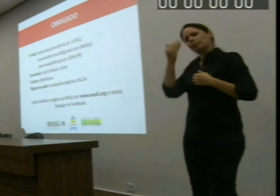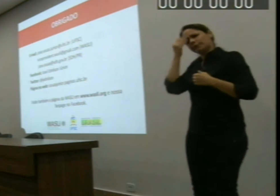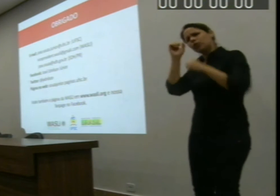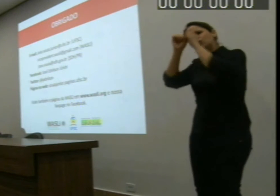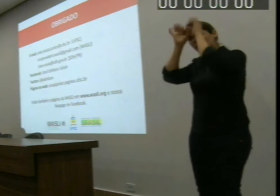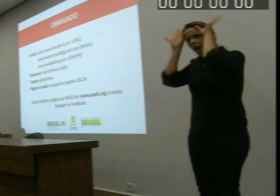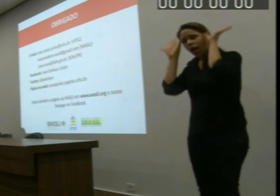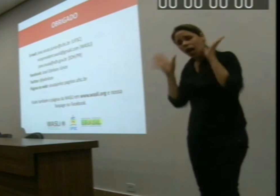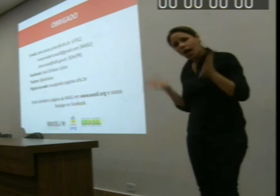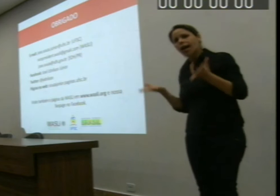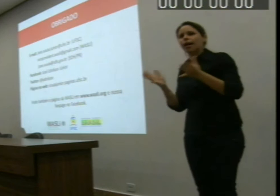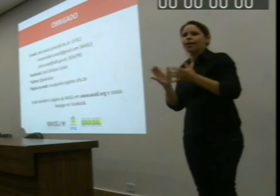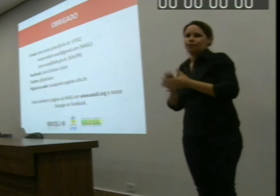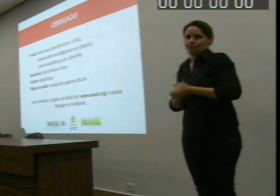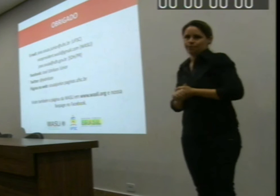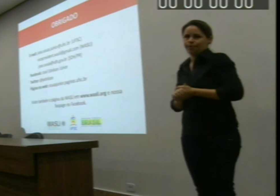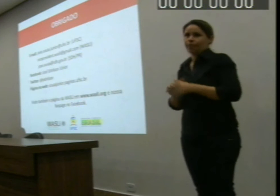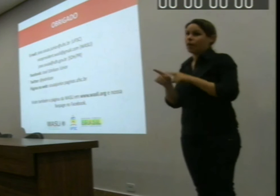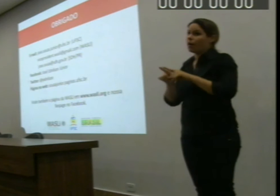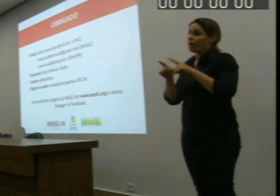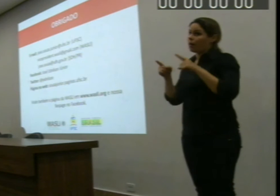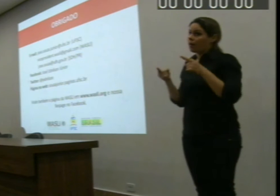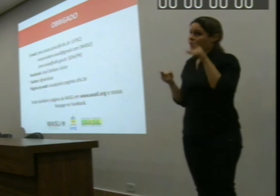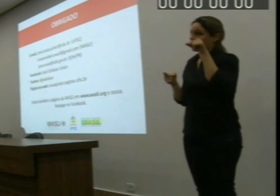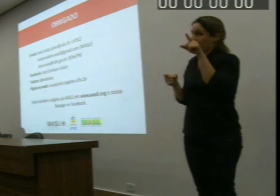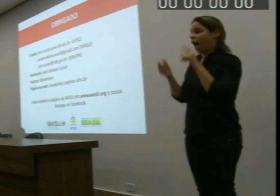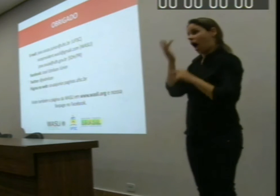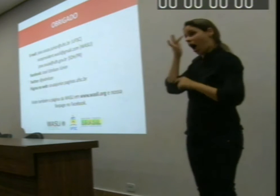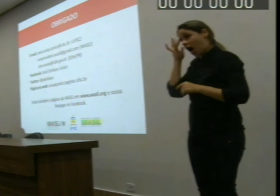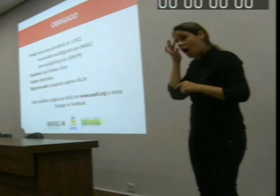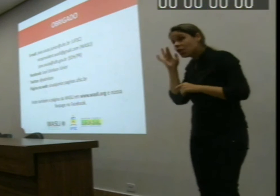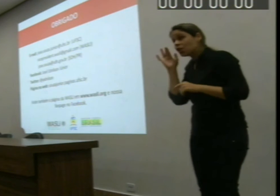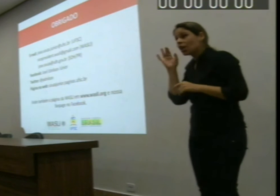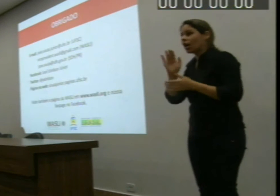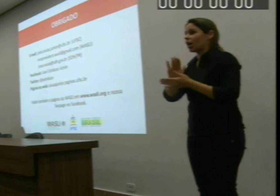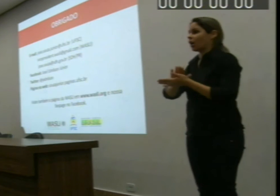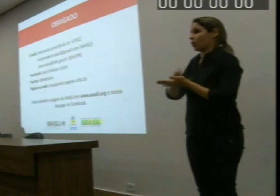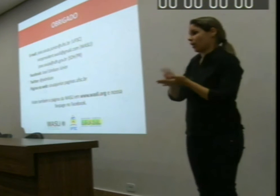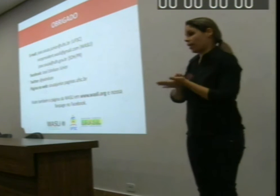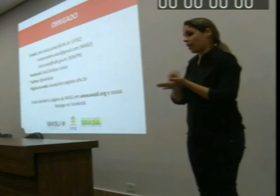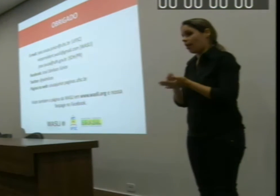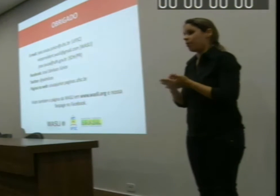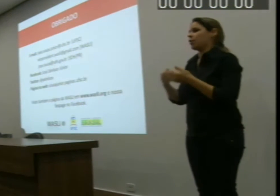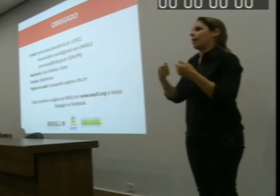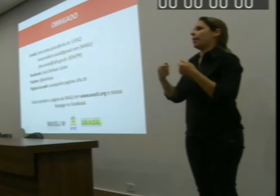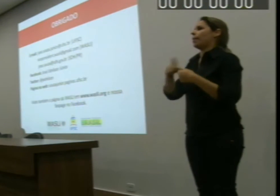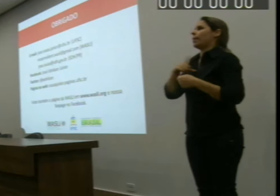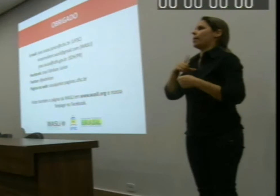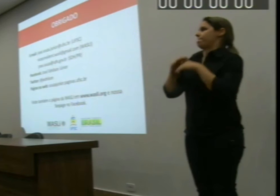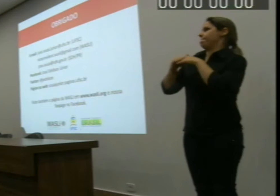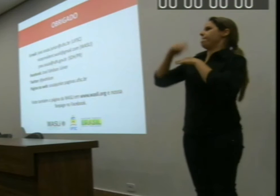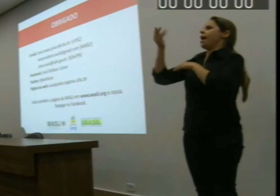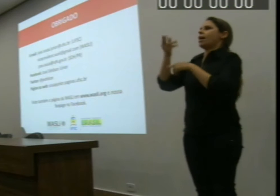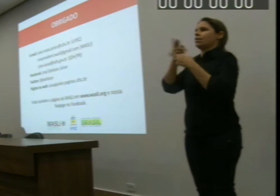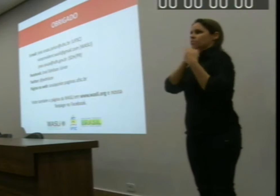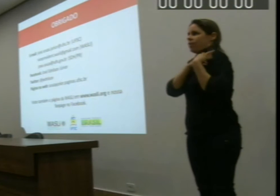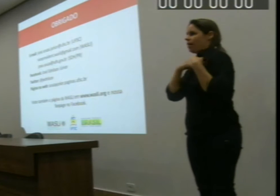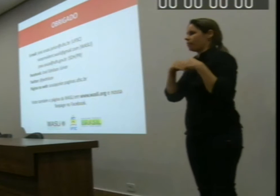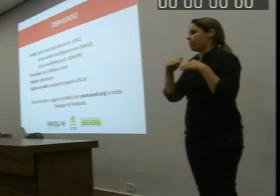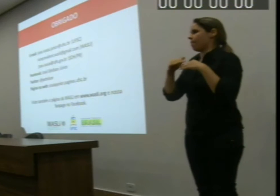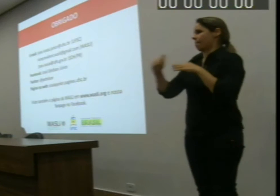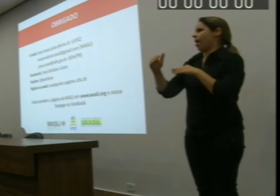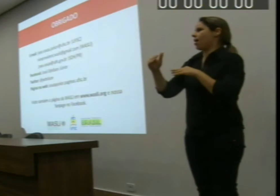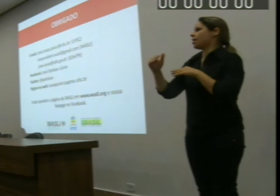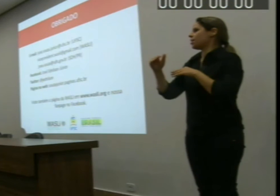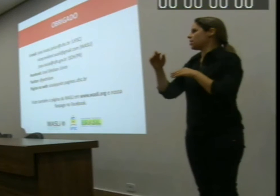Deja esteja acreditando que o intérprete tem mais poderes do que ele tem que ele tem mais competências do que ele tem ou que ele tem mais